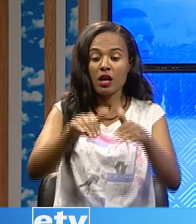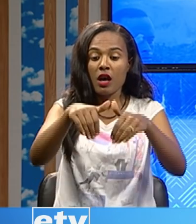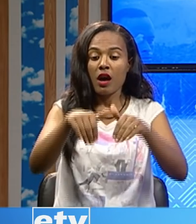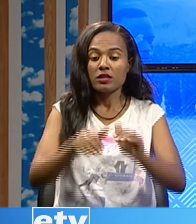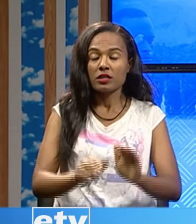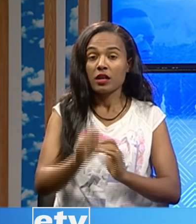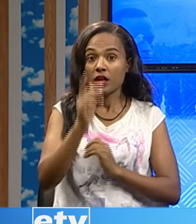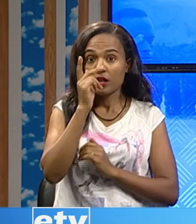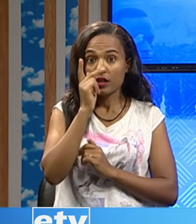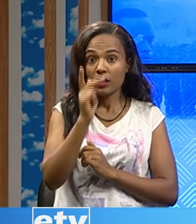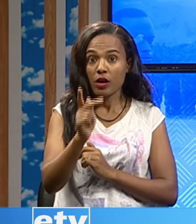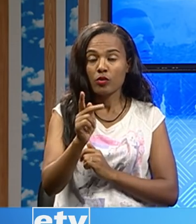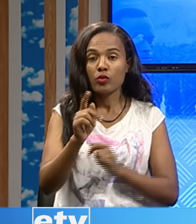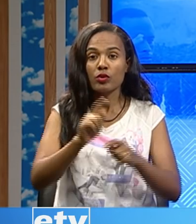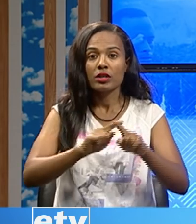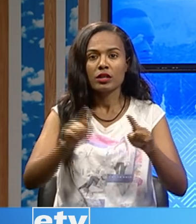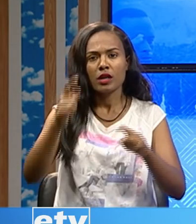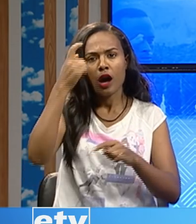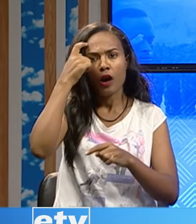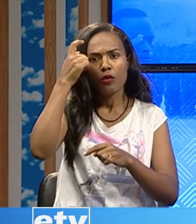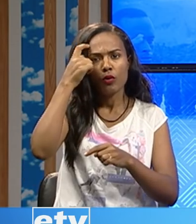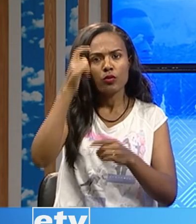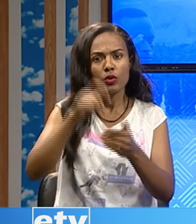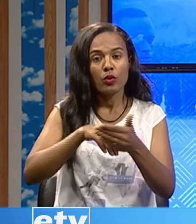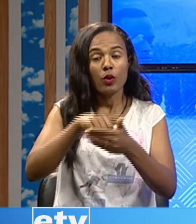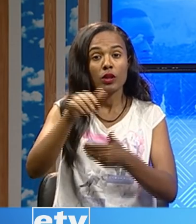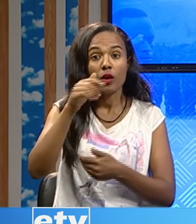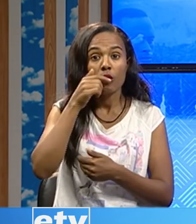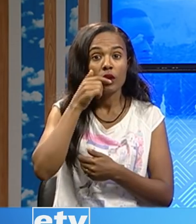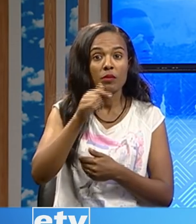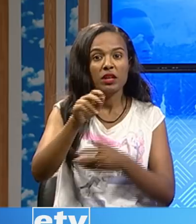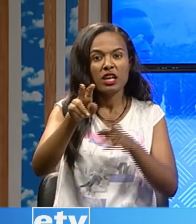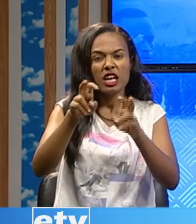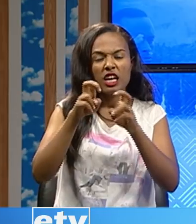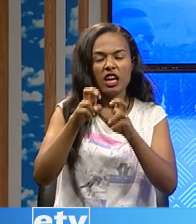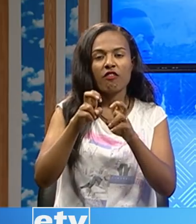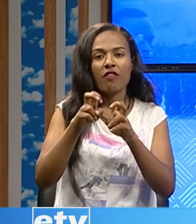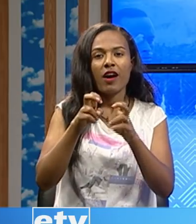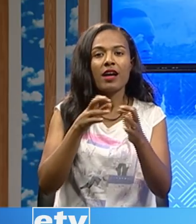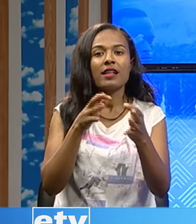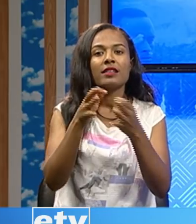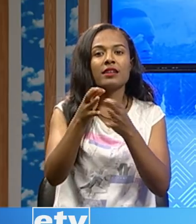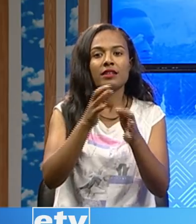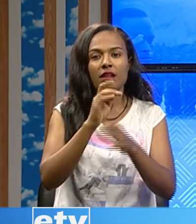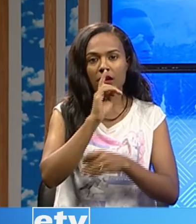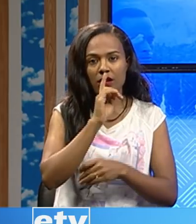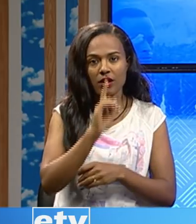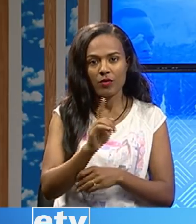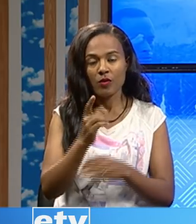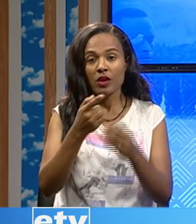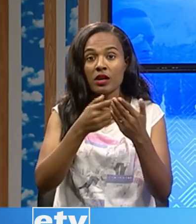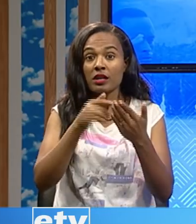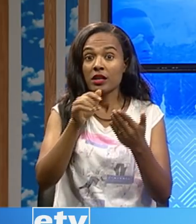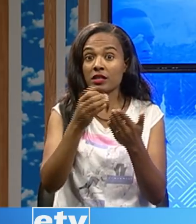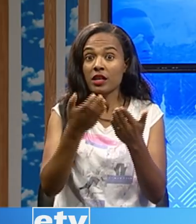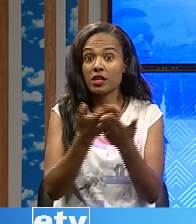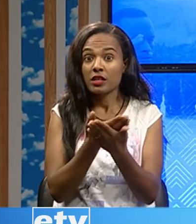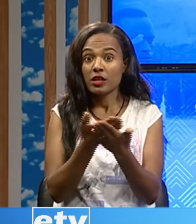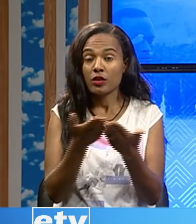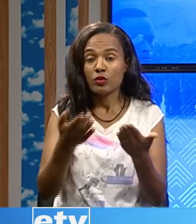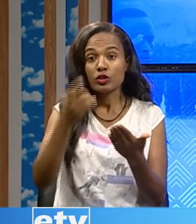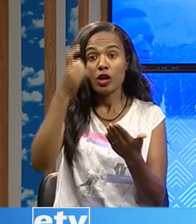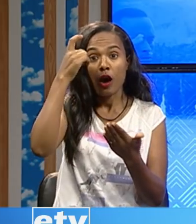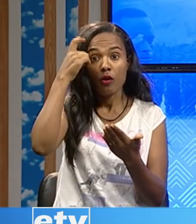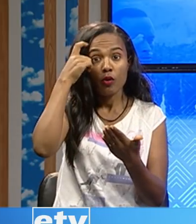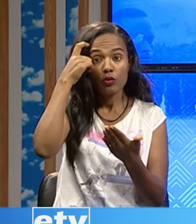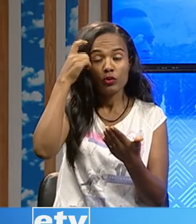እያዩ ግን አውቆ ነው ይወጣ ወደሚል የከፋ ተንታኝ የሚሄዱ ኃይሎች አሉ። እንደነዚህ አይነት ነገሮች